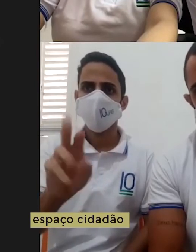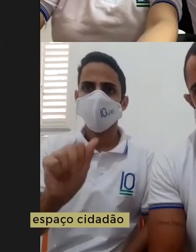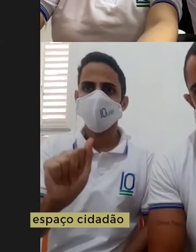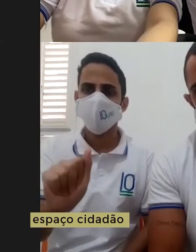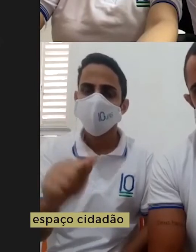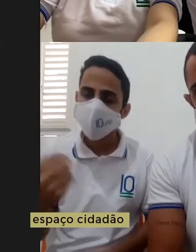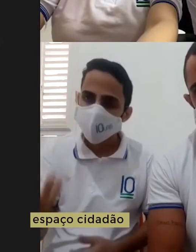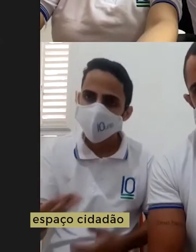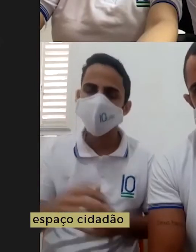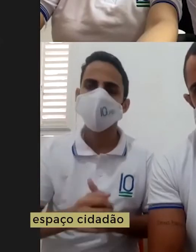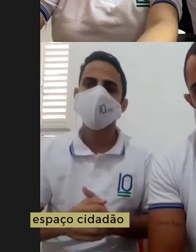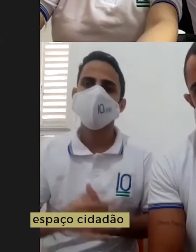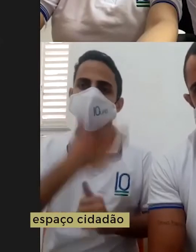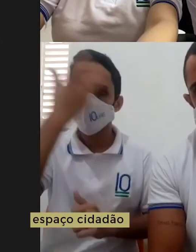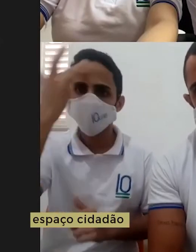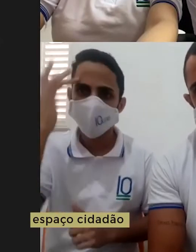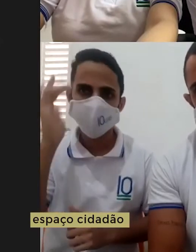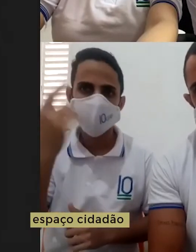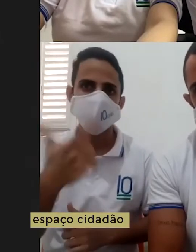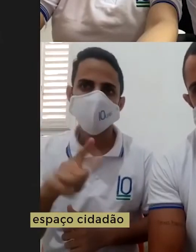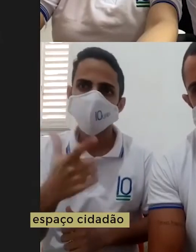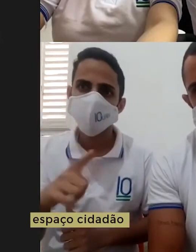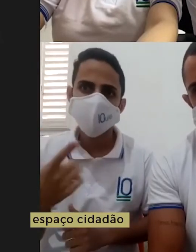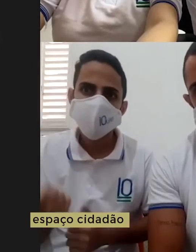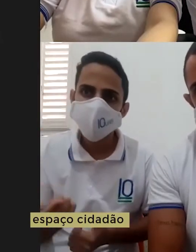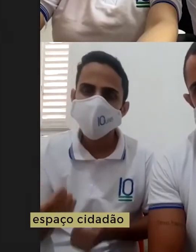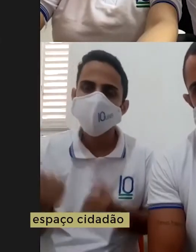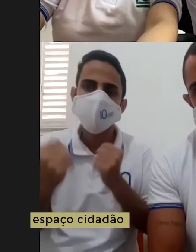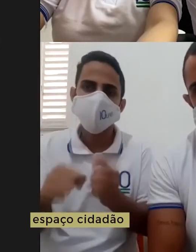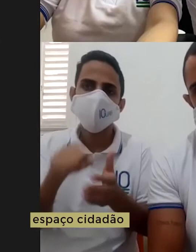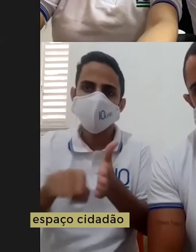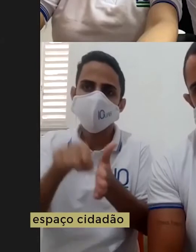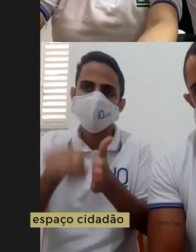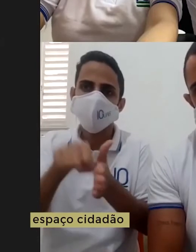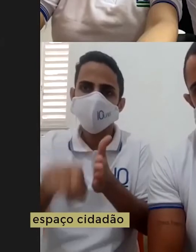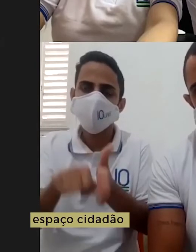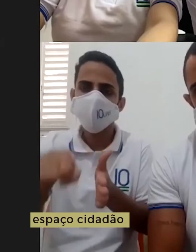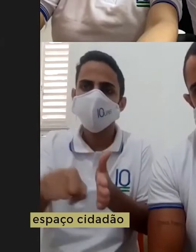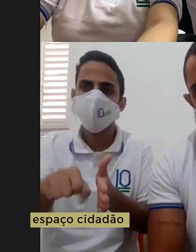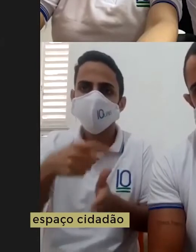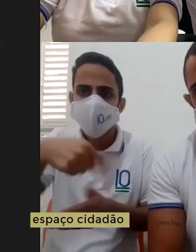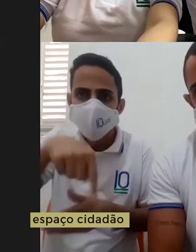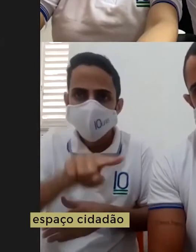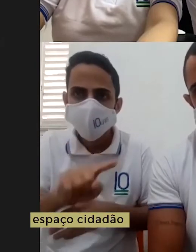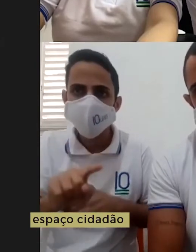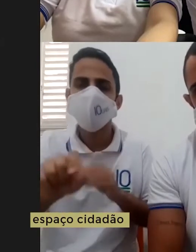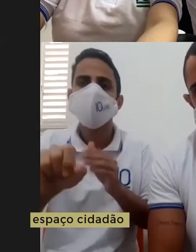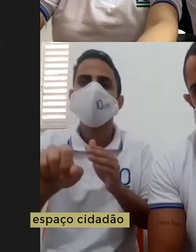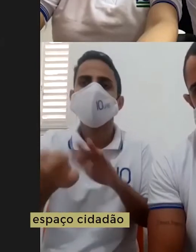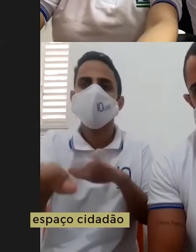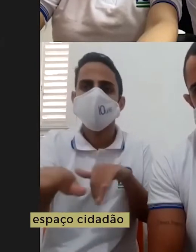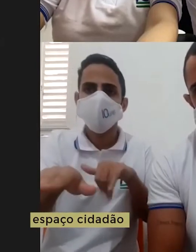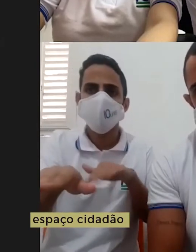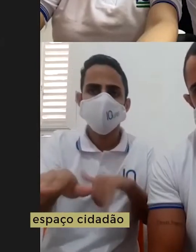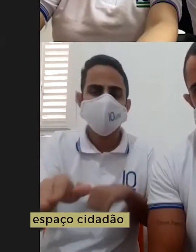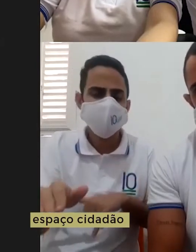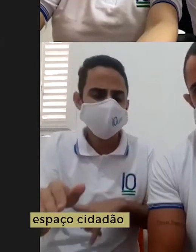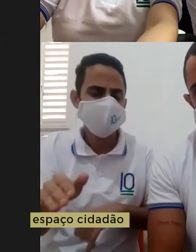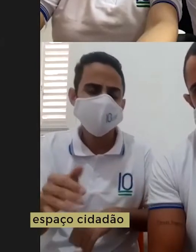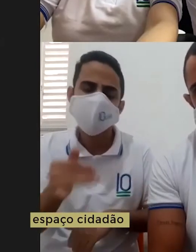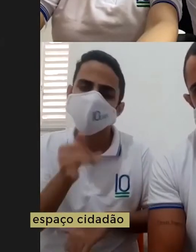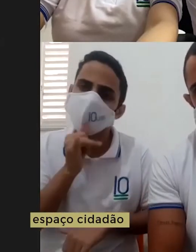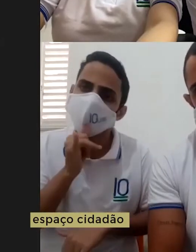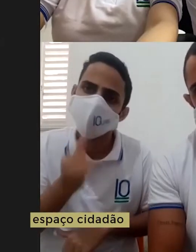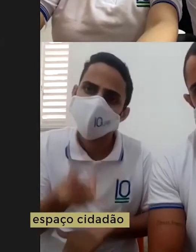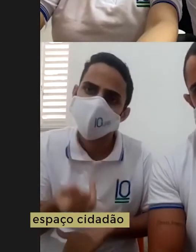ter pessoas deficientes acessando algo público, que é a Praia de Ponta Negra. Isso aí é lamentável e não é nada